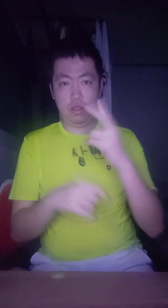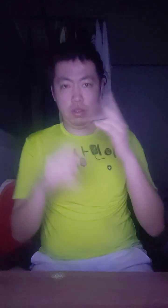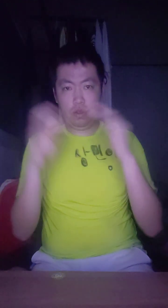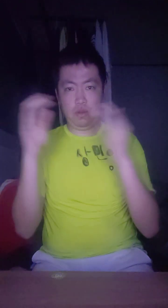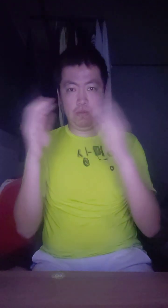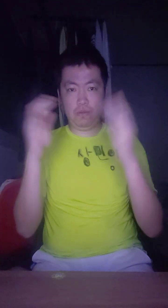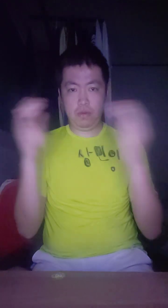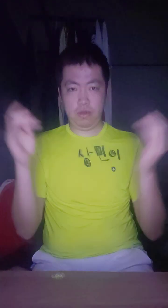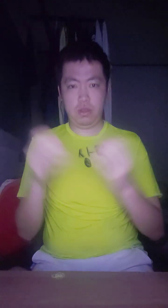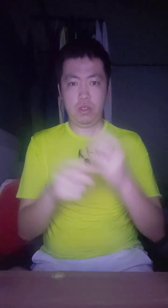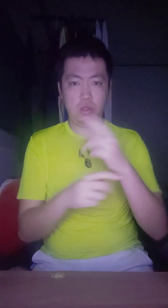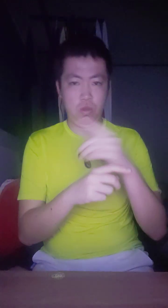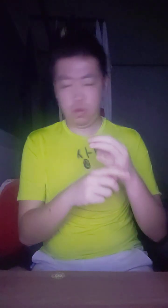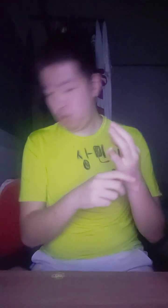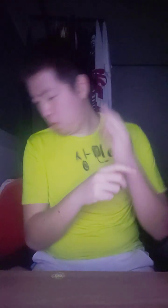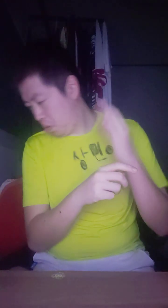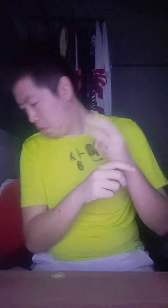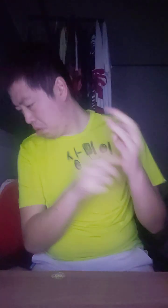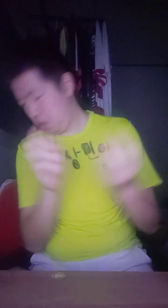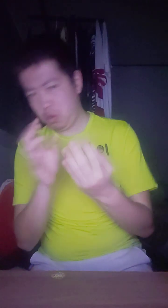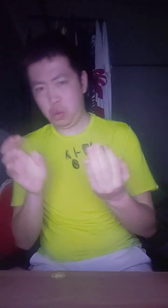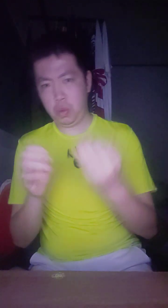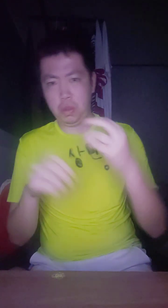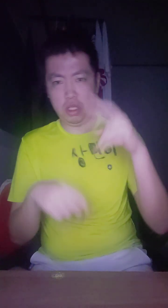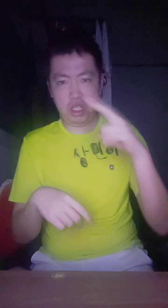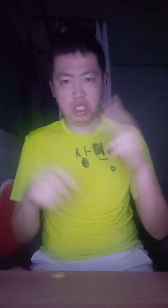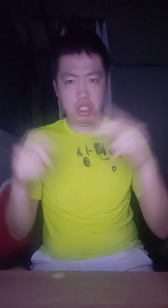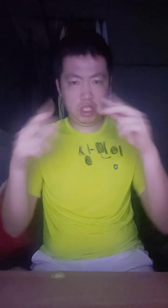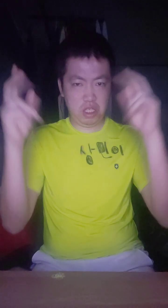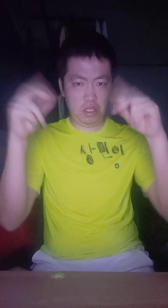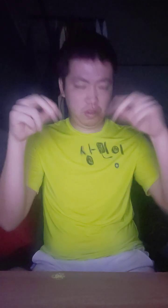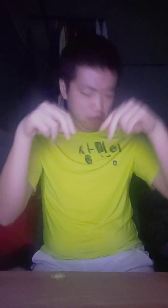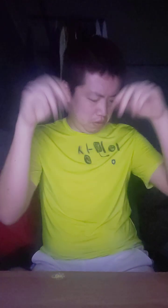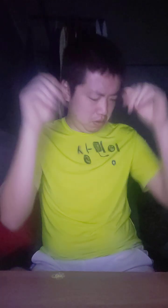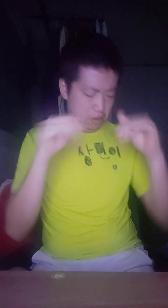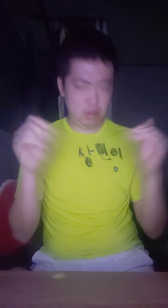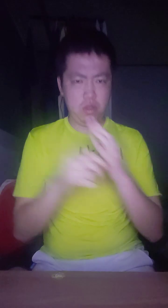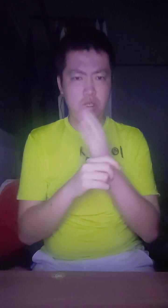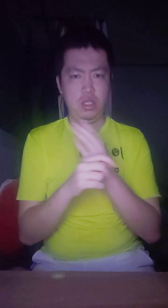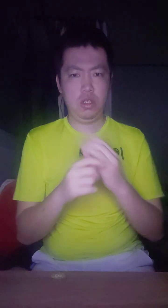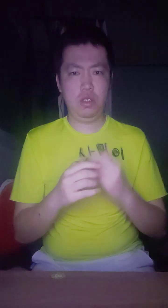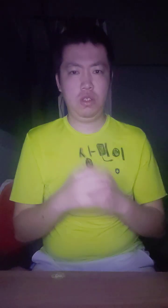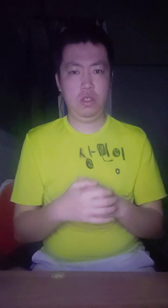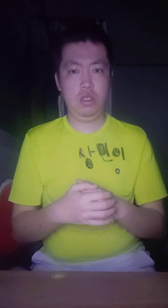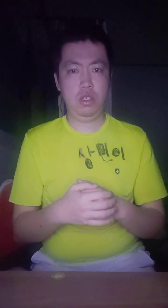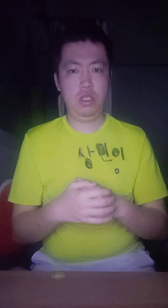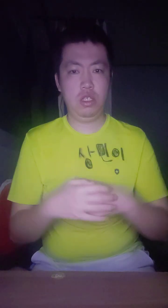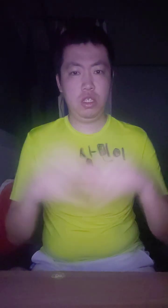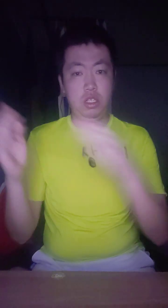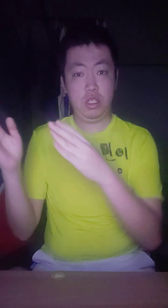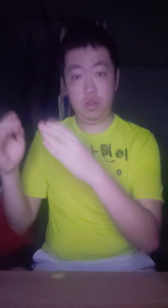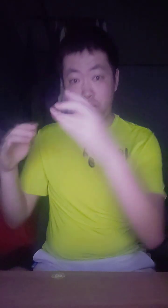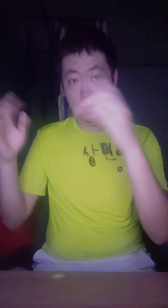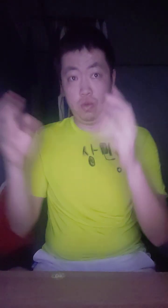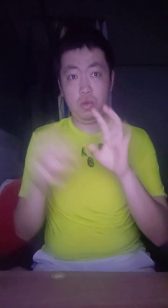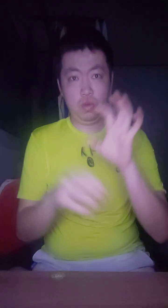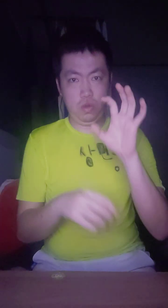복구가 됐는데 아파트 단지 한 곳은 이틀째 전기가 들어오지 않고 있습니다. 햇빛이 들어오지 않는 화장실은